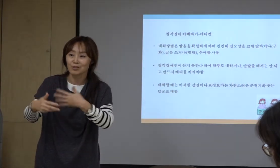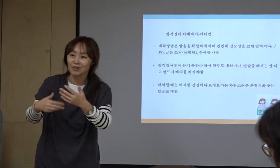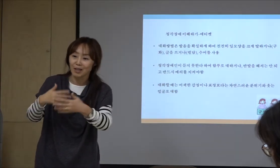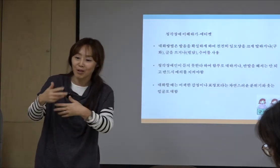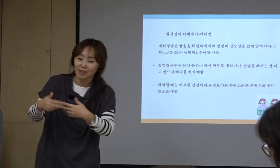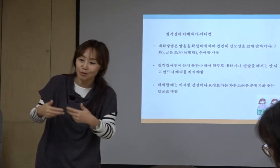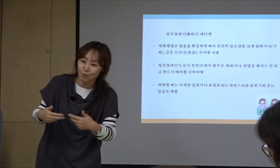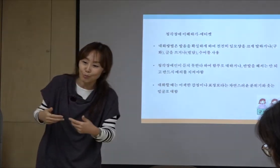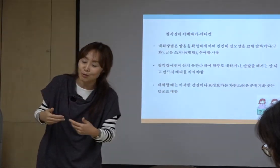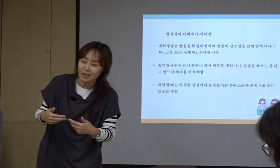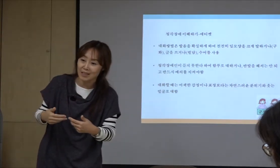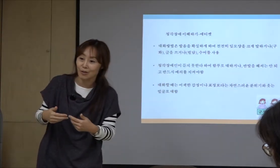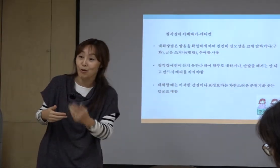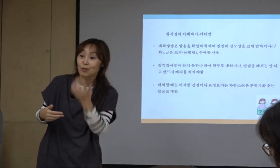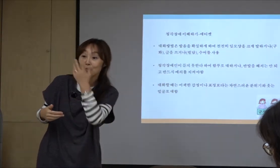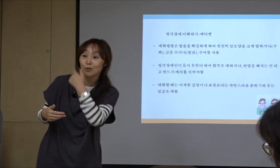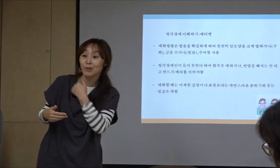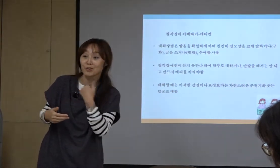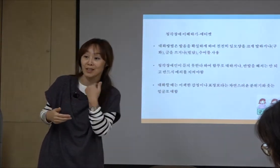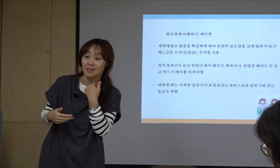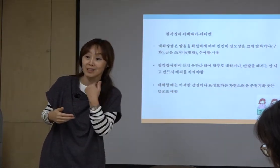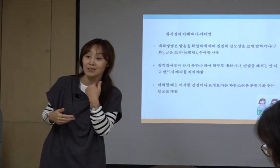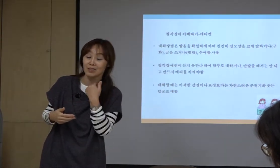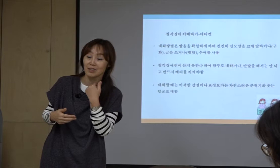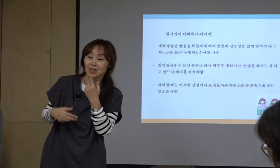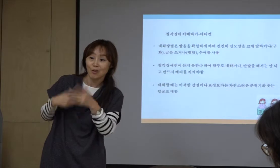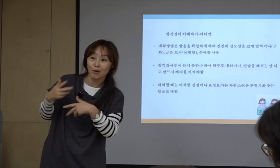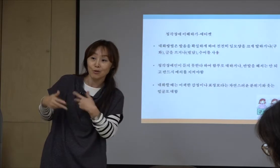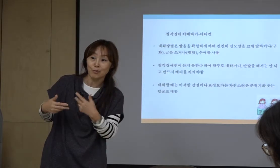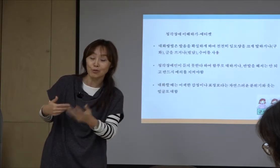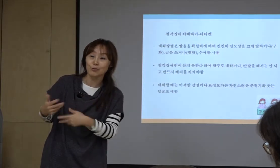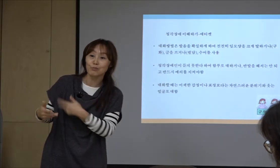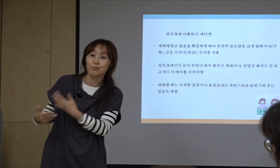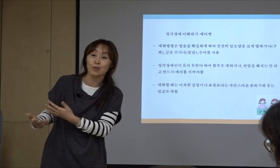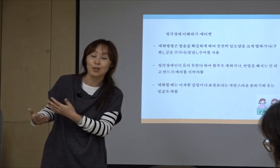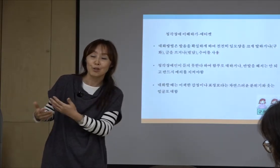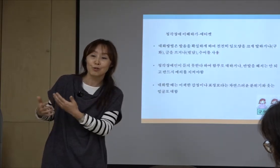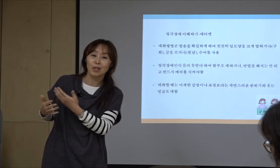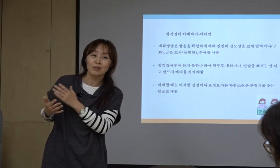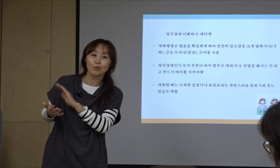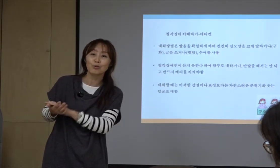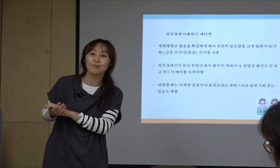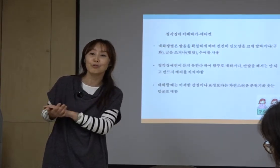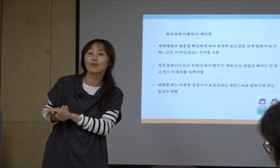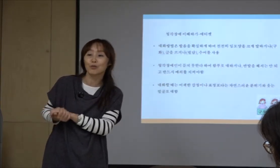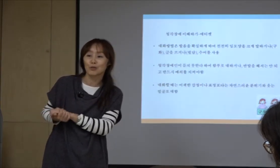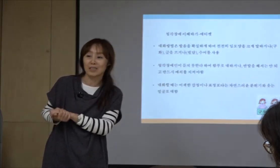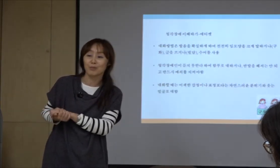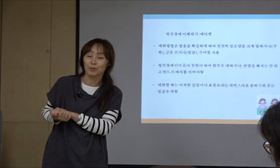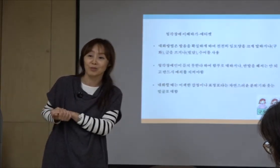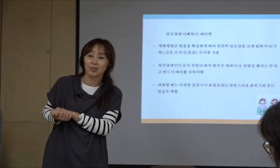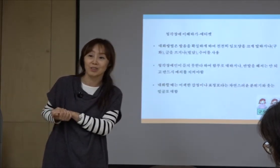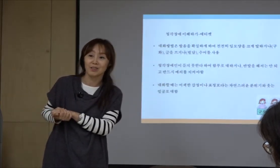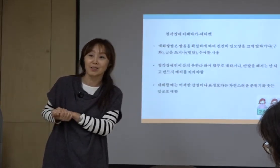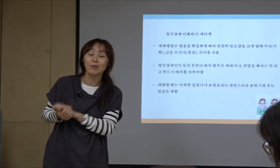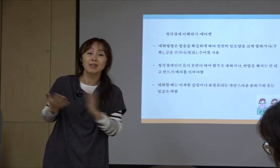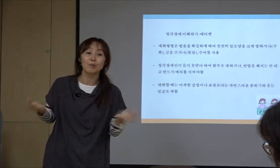않거든요. 대화할 때 손 보고 있지 않아요. 얼굴 보면서 대화를 하는 거예요. 얼굴 보고 손은 부수적으로 같이 보는 거예요. 그만큼